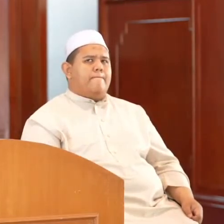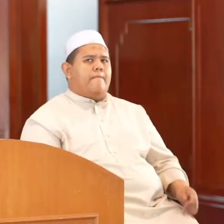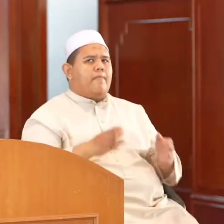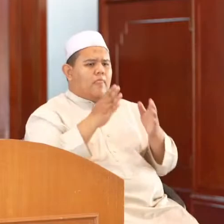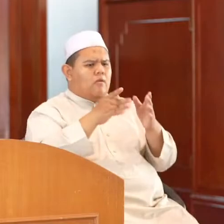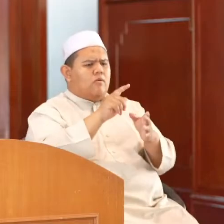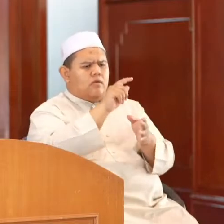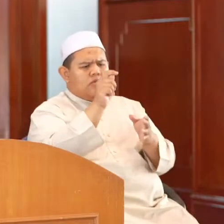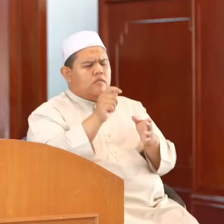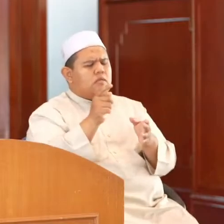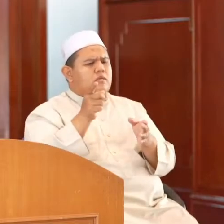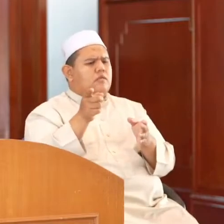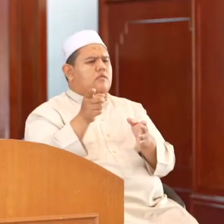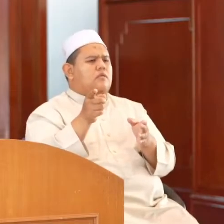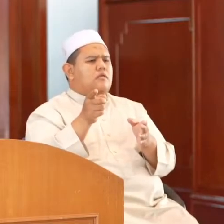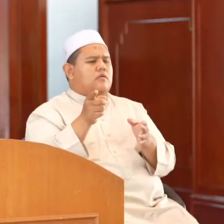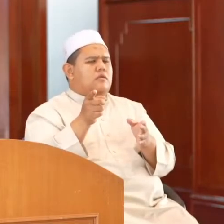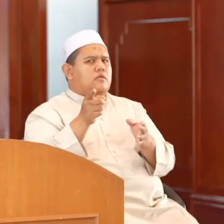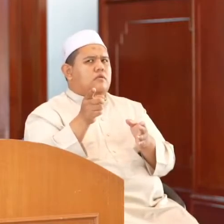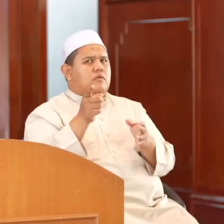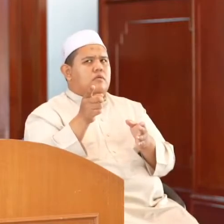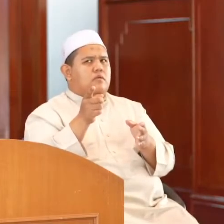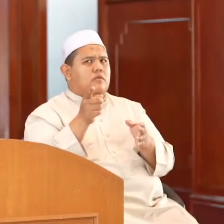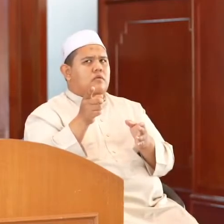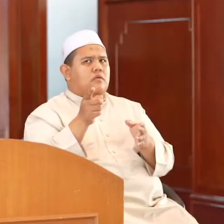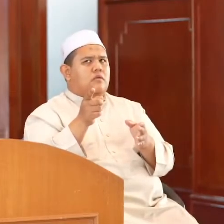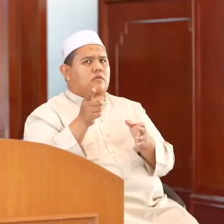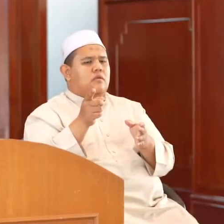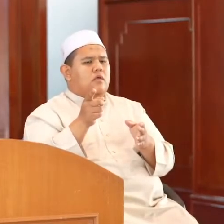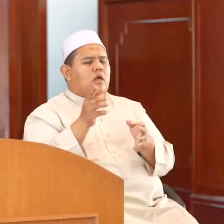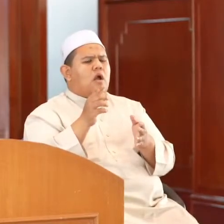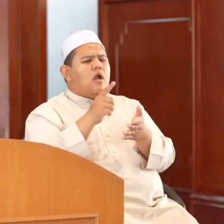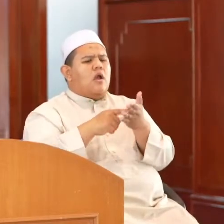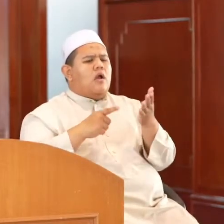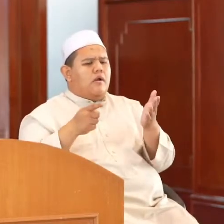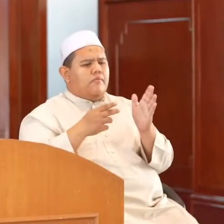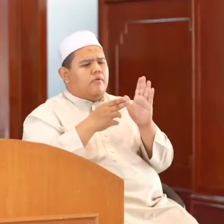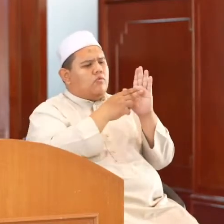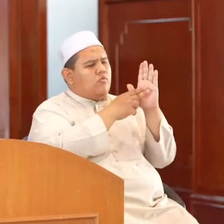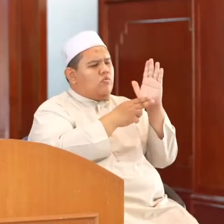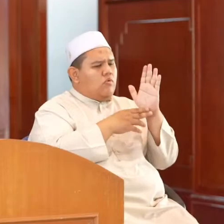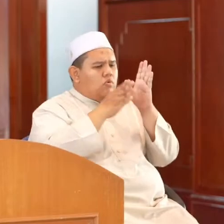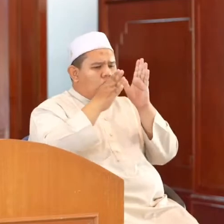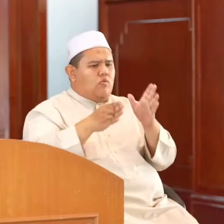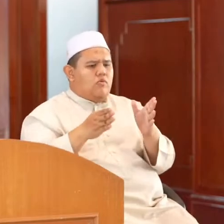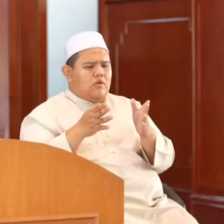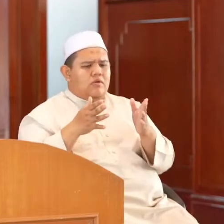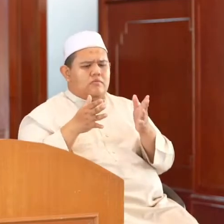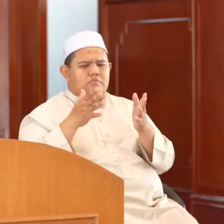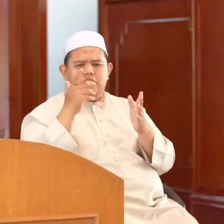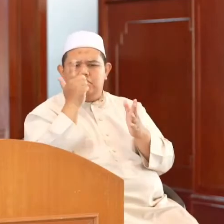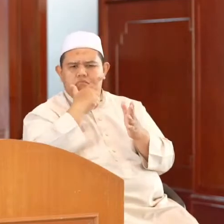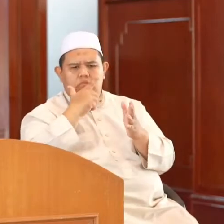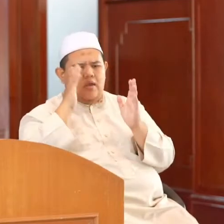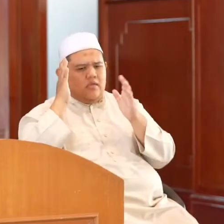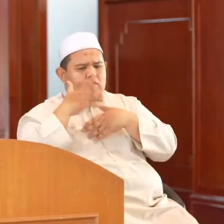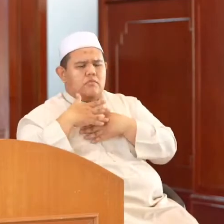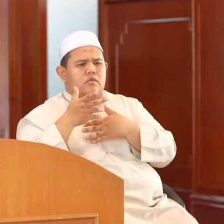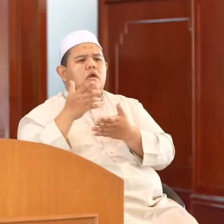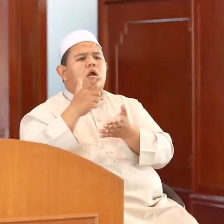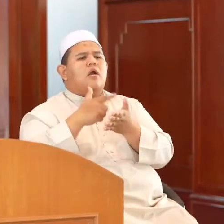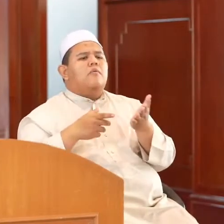Orang tanya dia, "Tuan Guru, apa hukum orang tinggal semayang?"